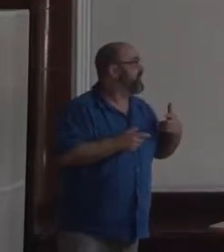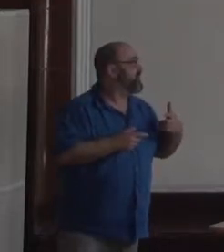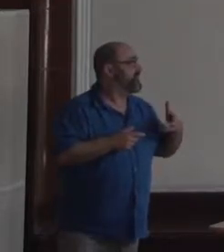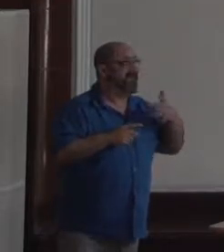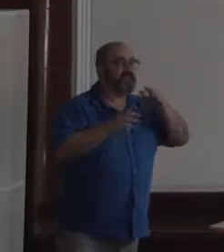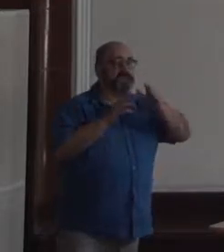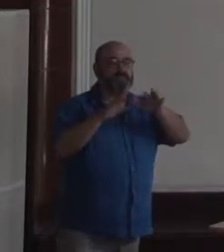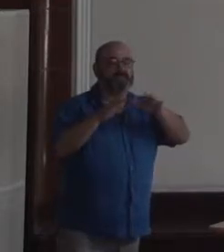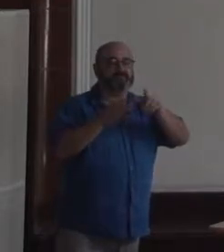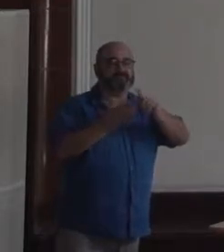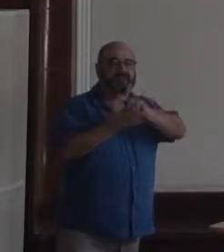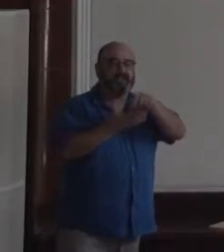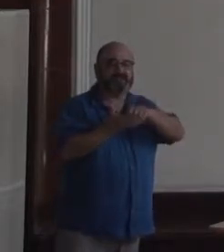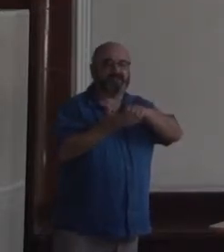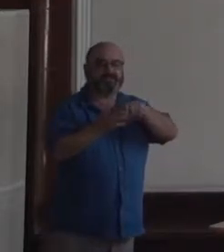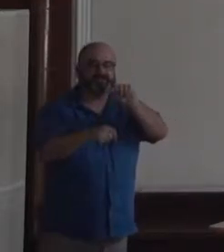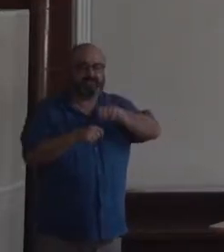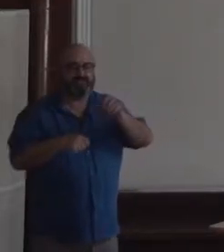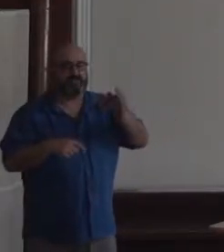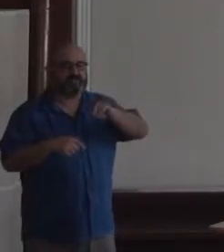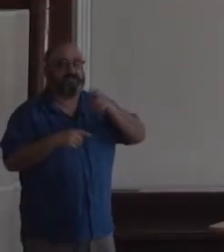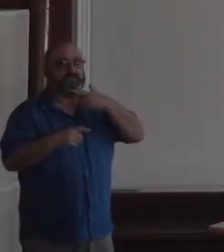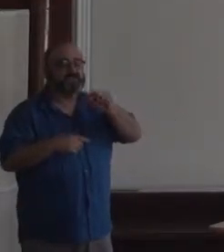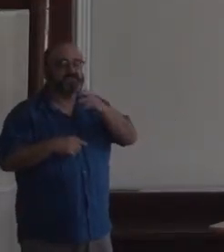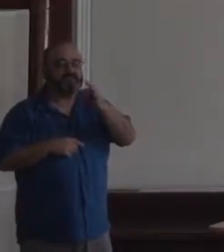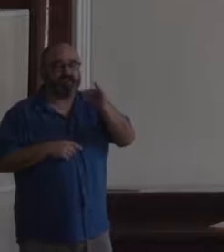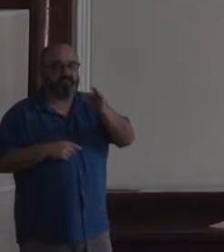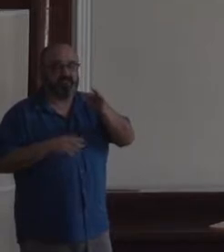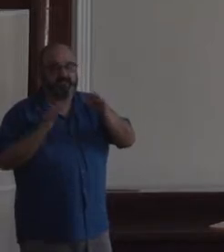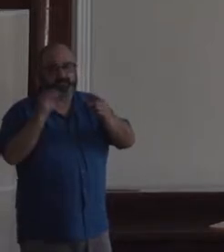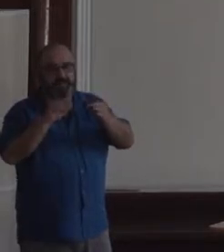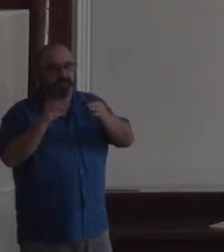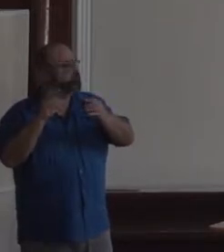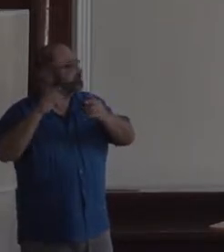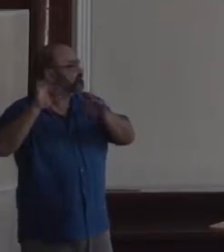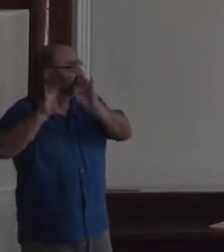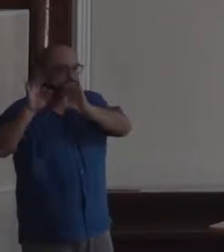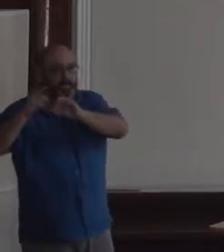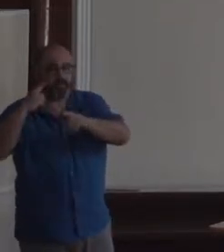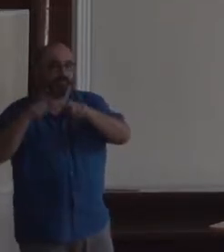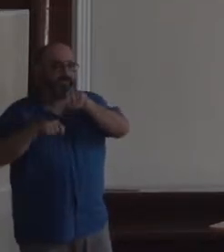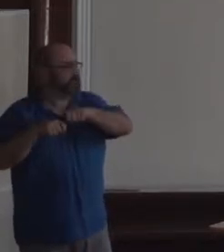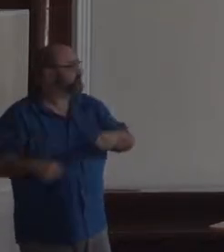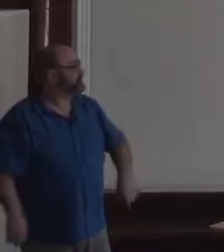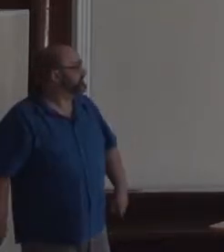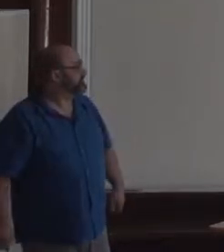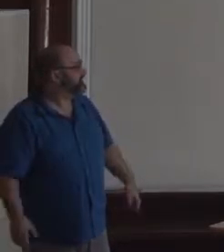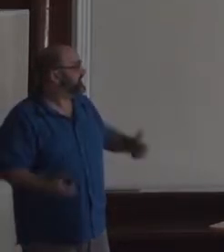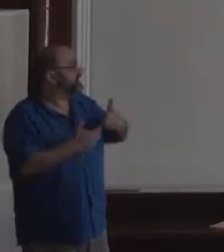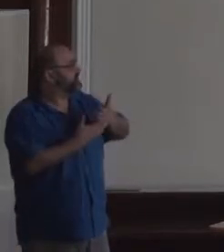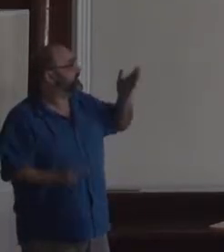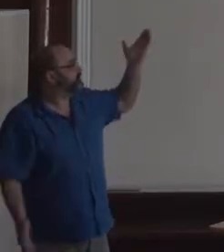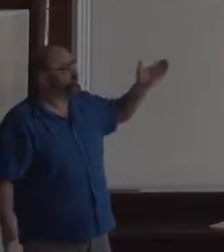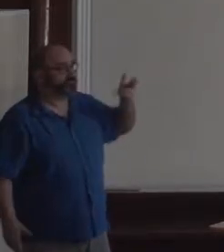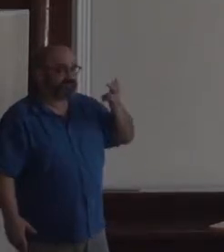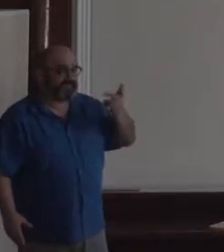l'instance de test pour se passer les valeurs. On va mettre des attributs de self et qu'on va pouvoir utiliser après dans les tests. Sur un petit exemple simple comme ça, ça